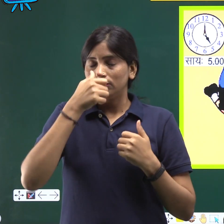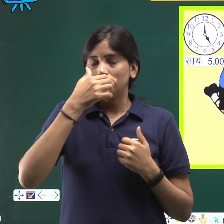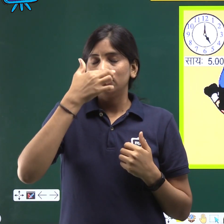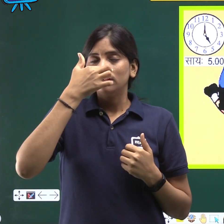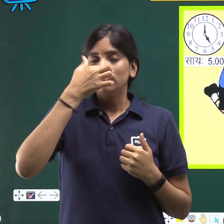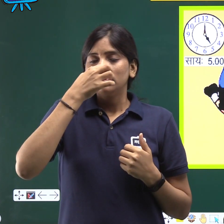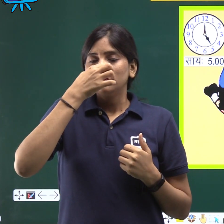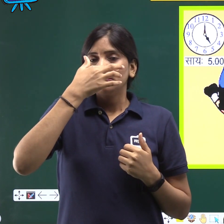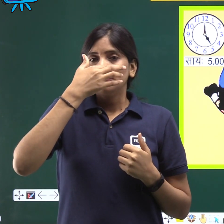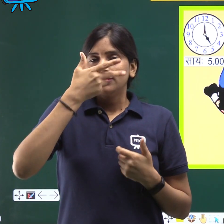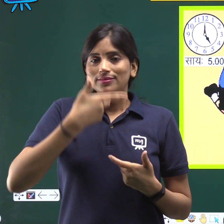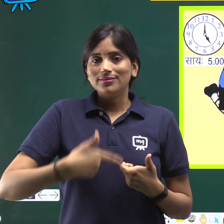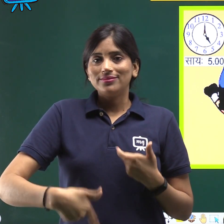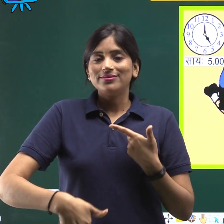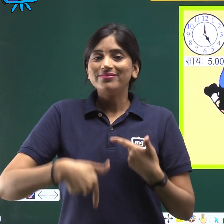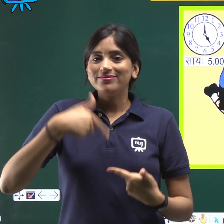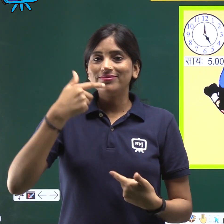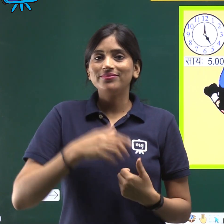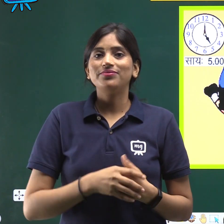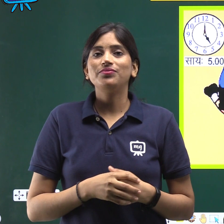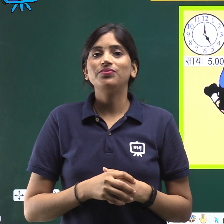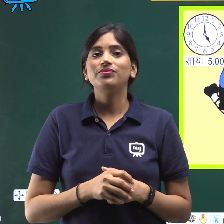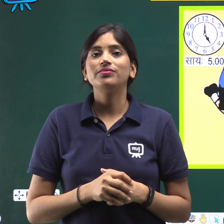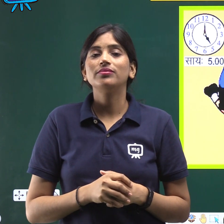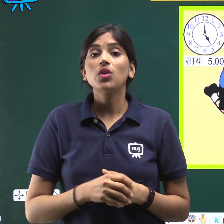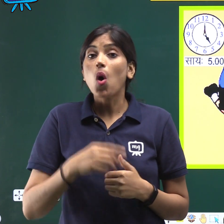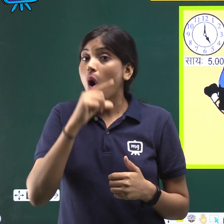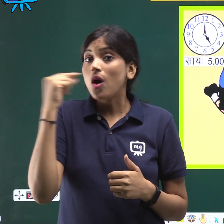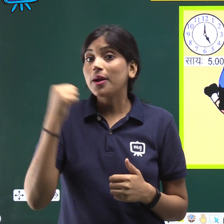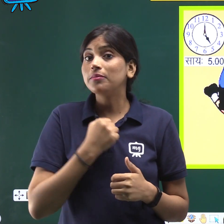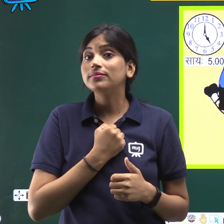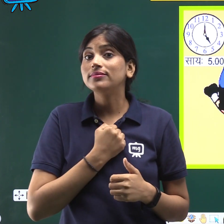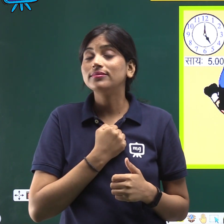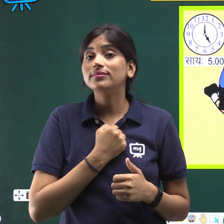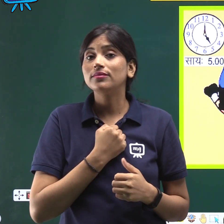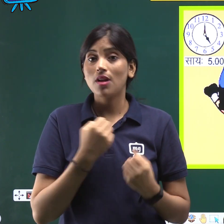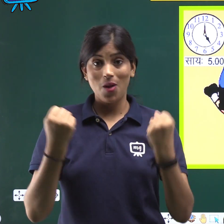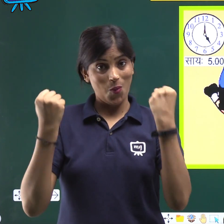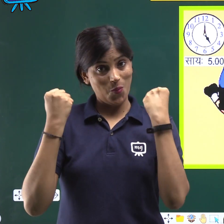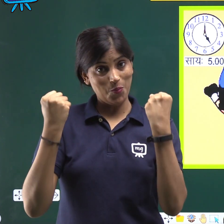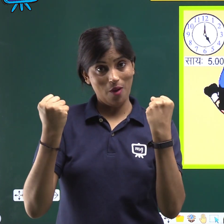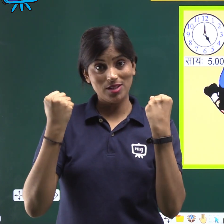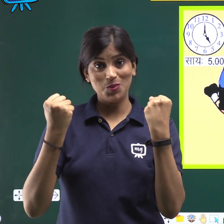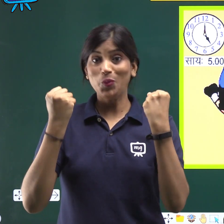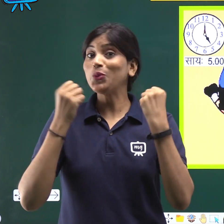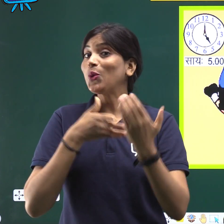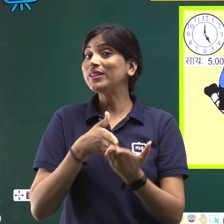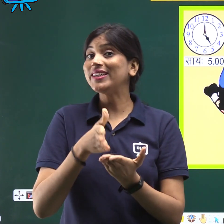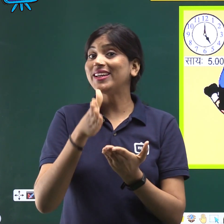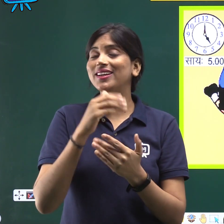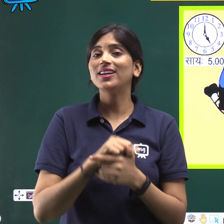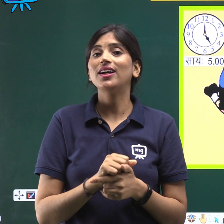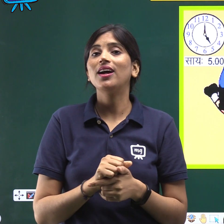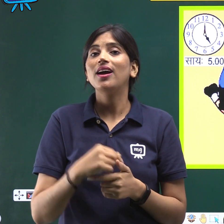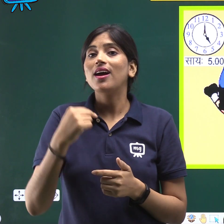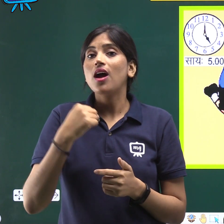है। ठीक है बच्चों, और हम मजबूत होते हैं